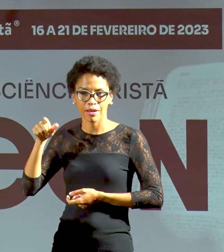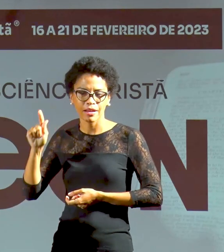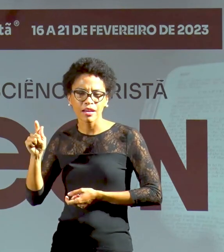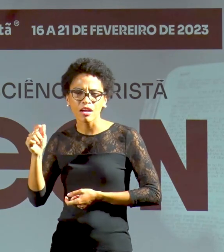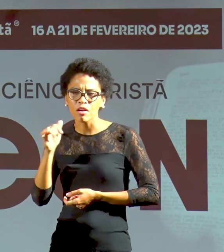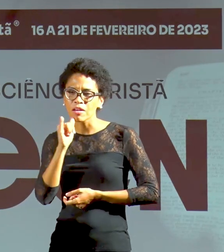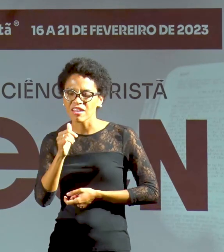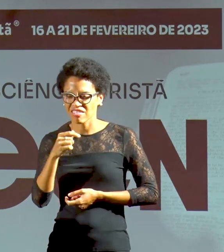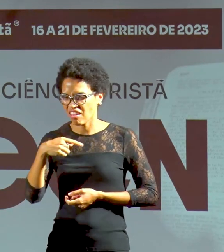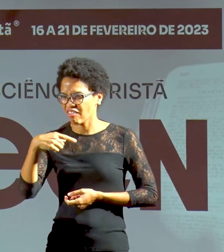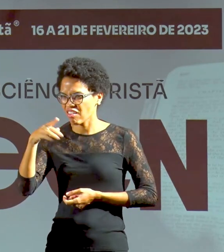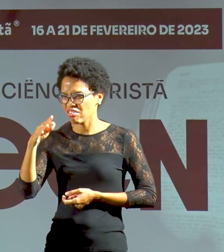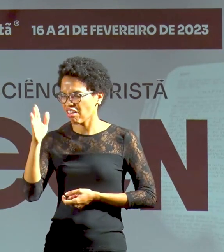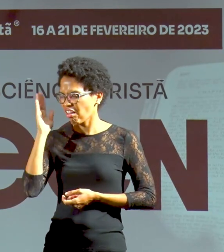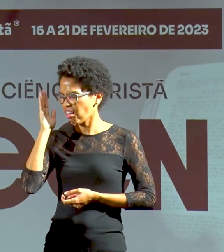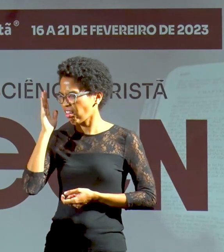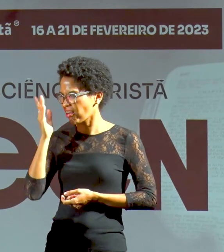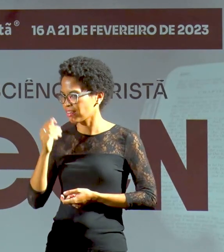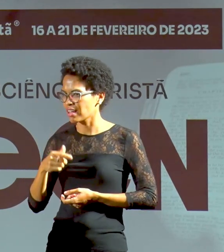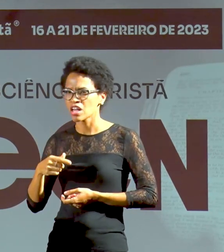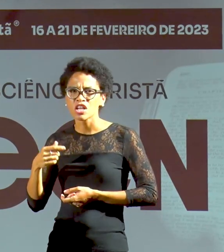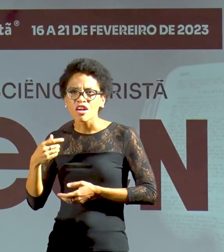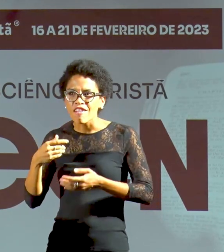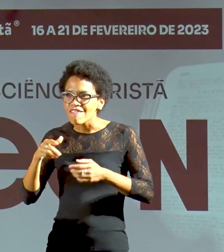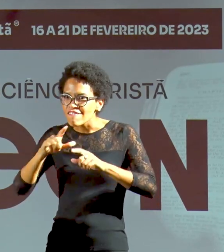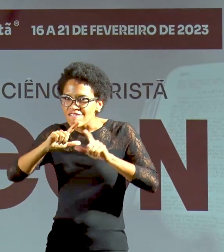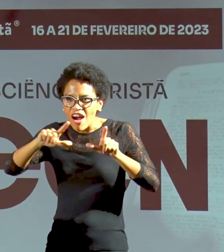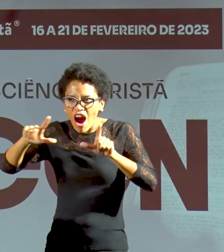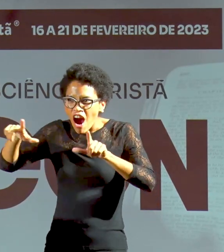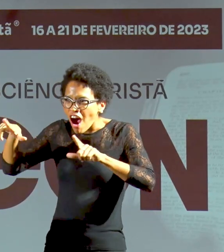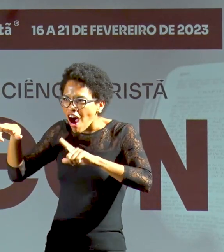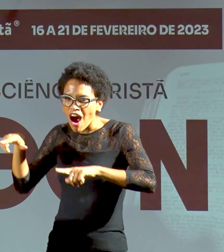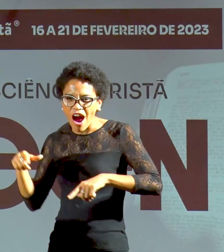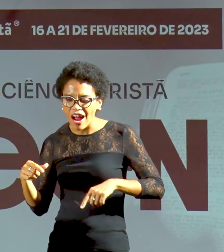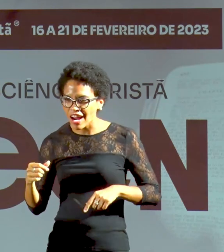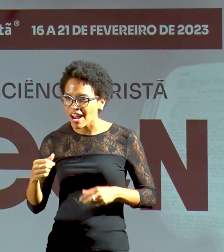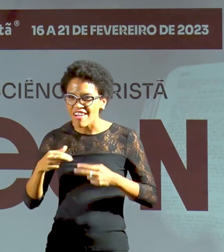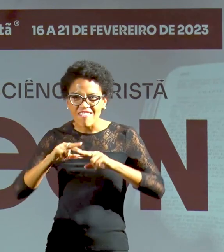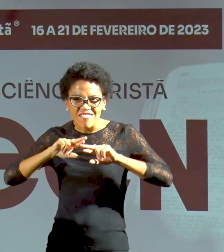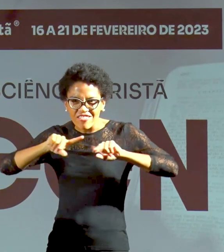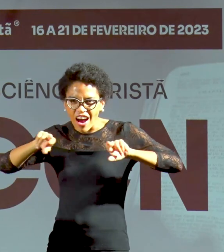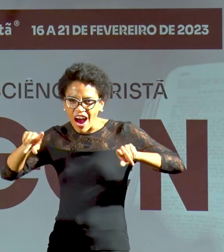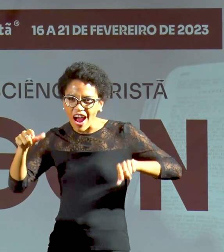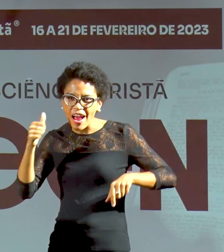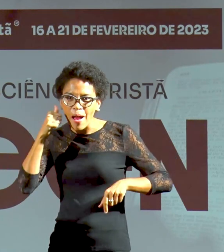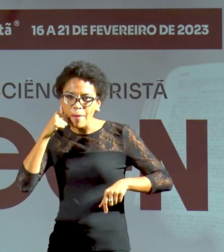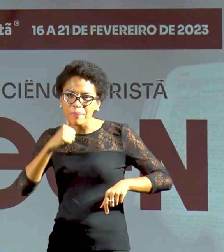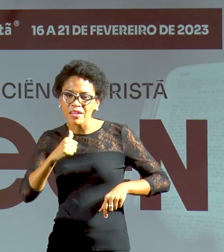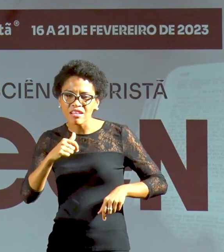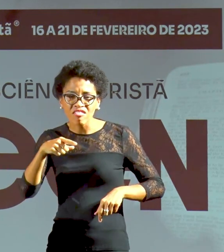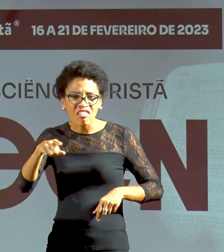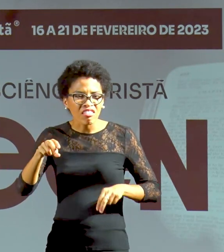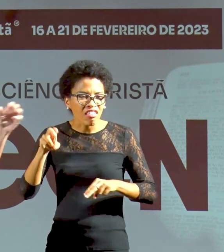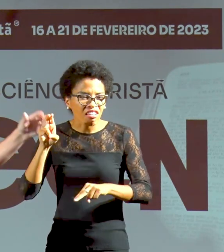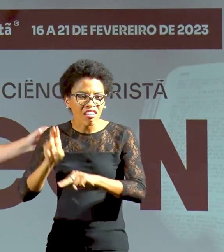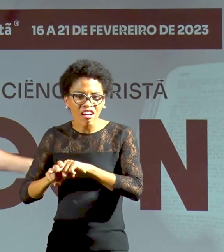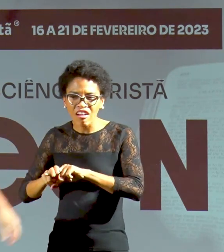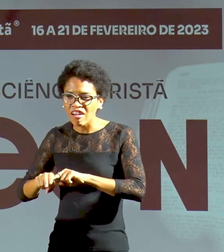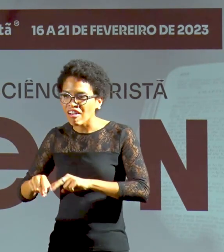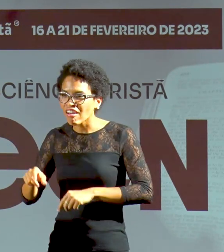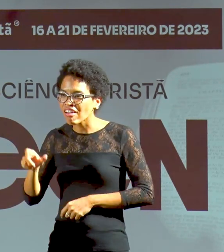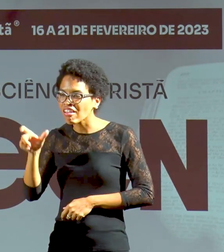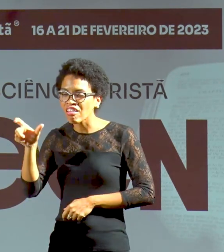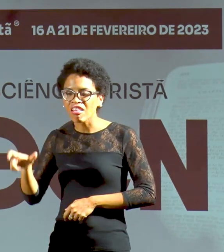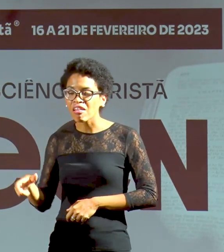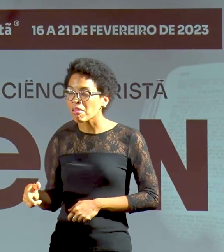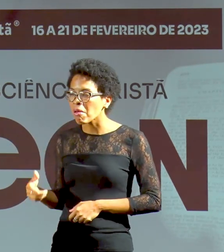cabeçudo entendeu cheio de menina bonita cheirosa você vai sentar de lado de quem ah humano meu